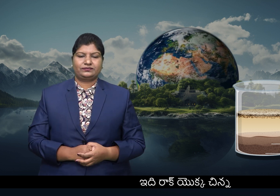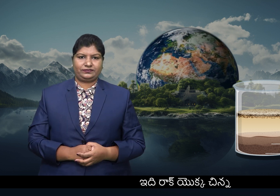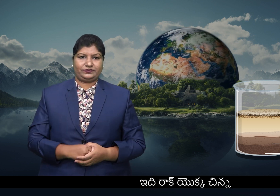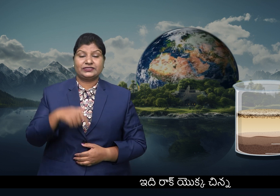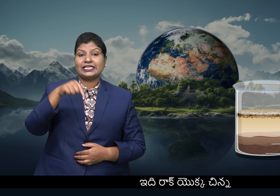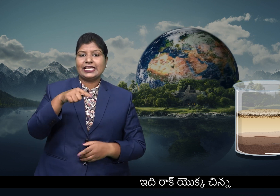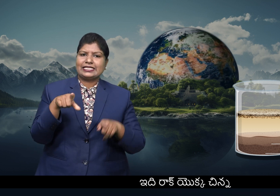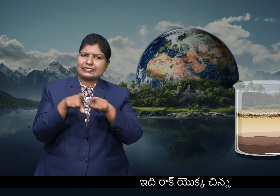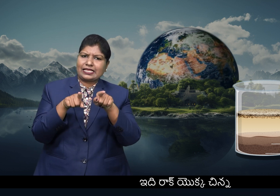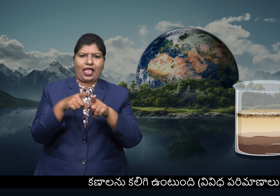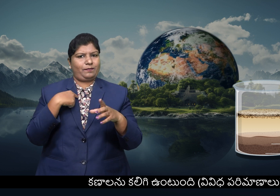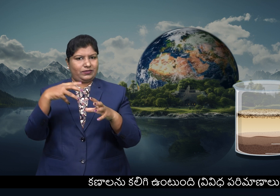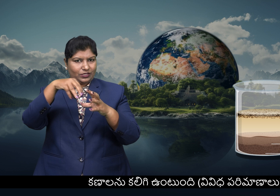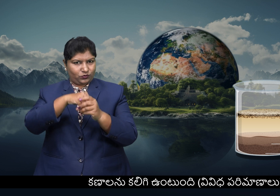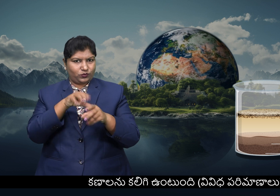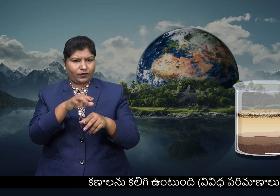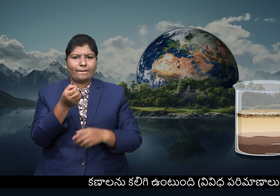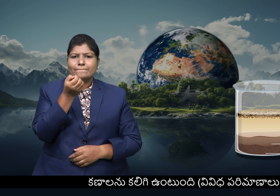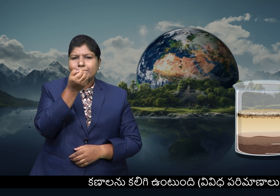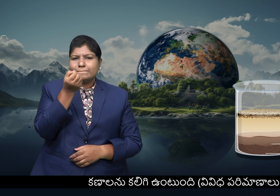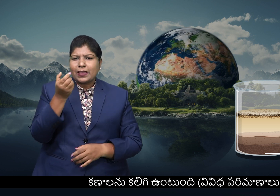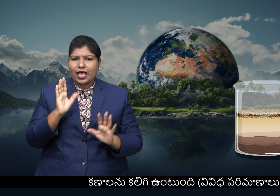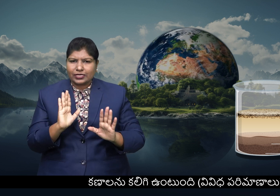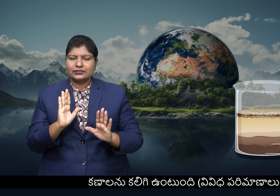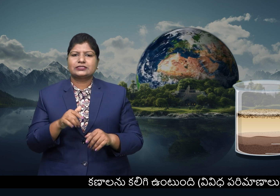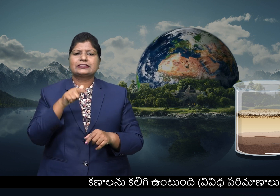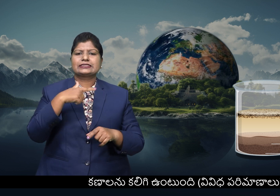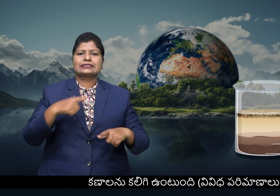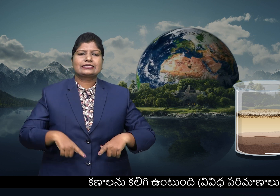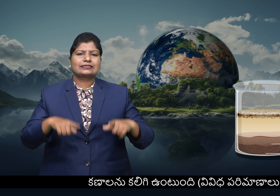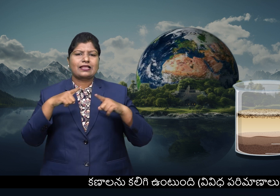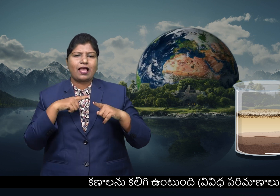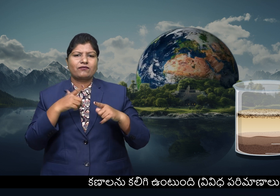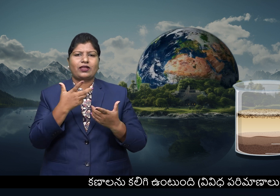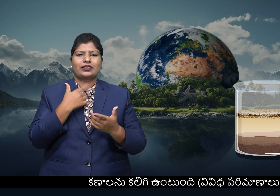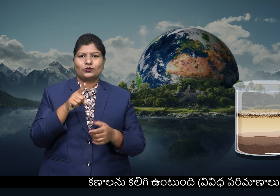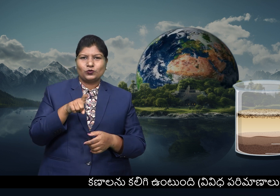ఇది రాక్ యొక్క చిన్న కణాలను కలిగి ఉంటుంది. వివిధ పరిమాణాలు.